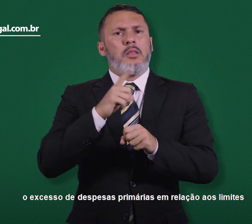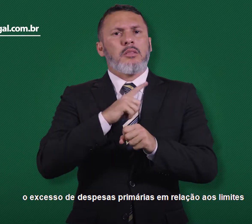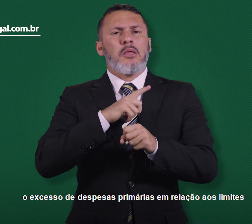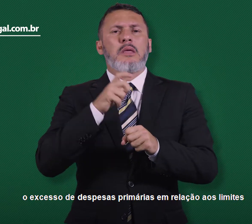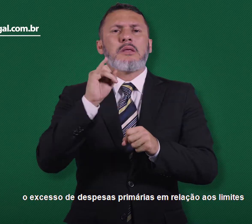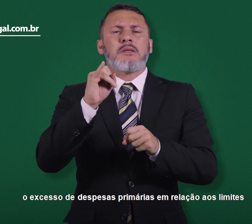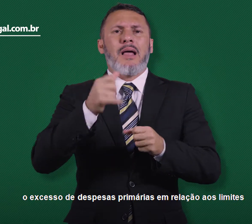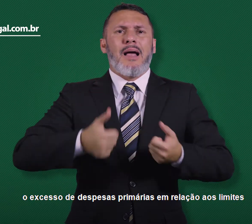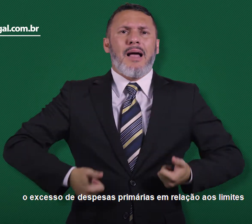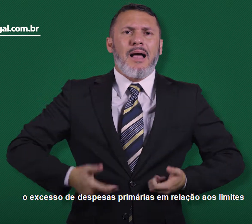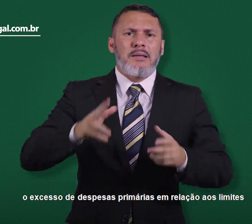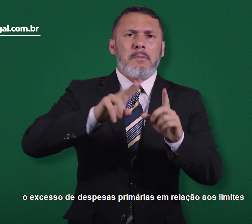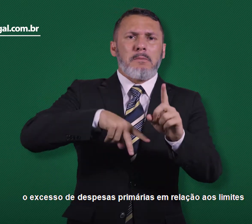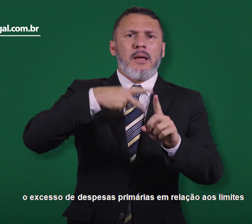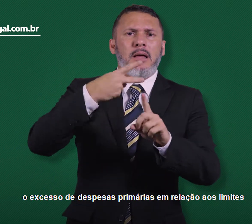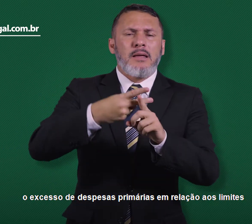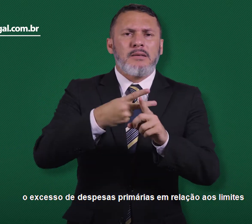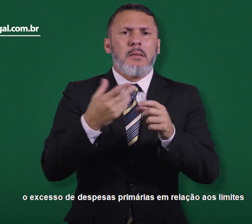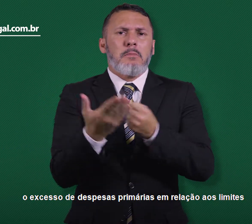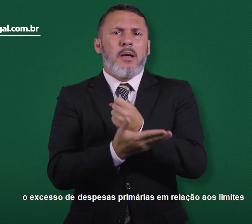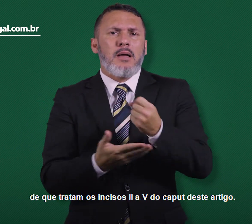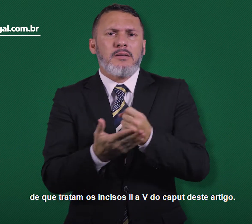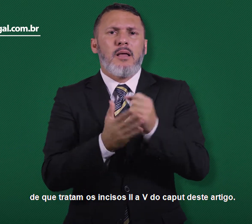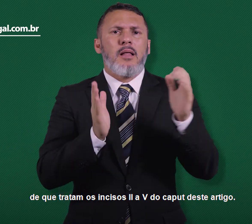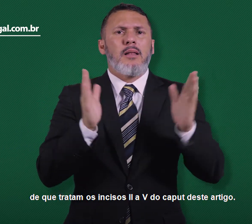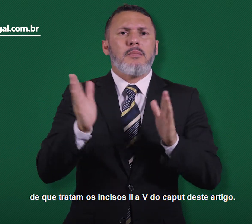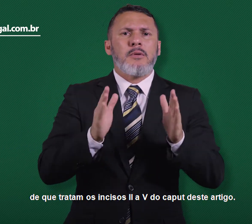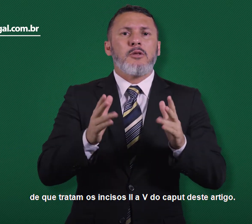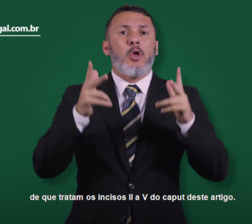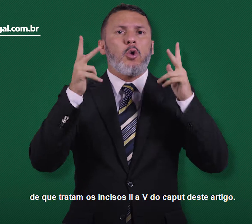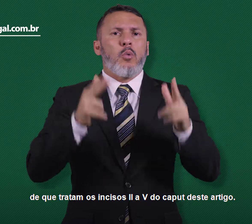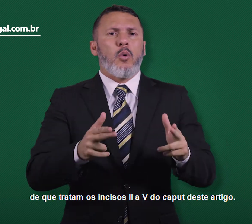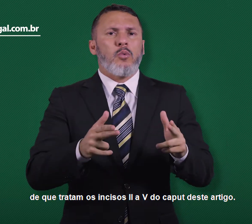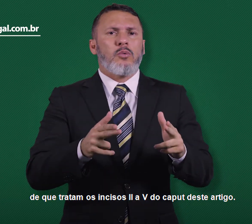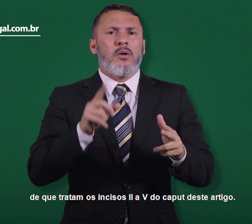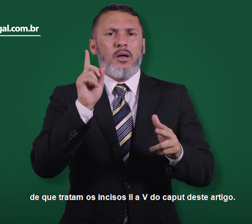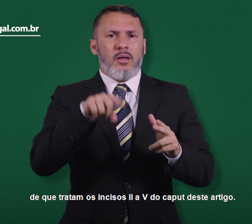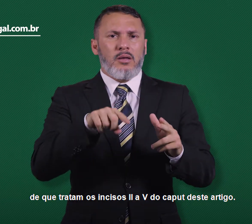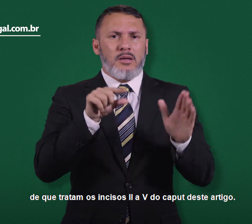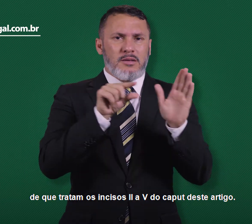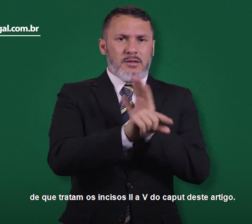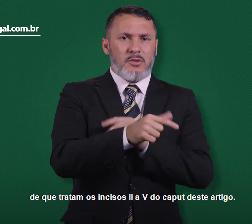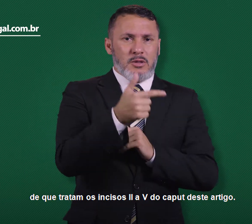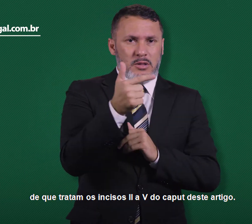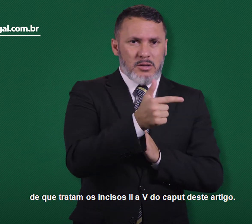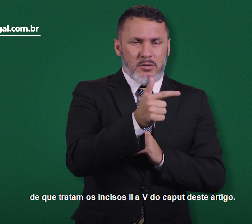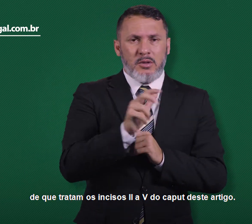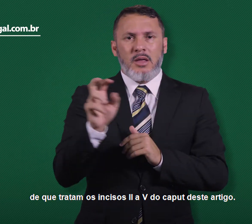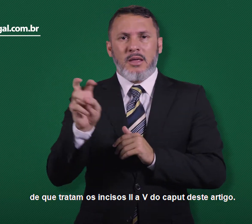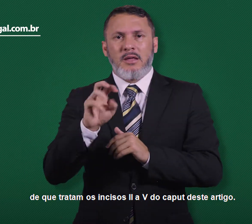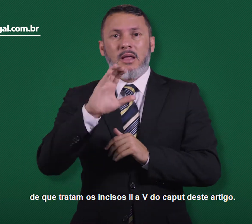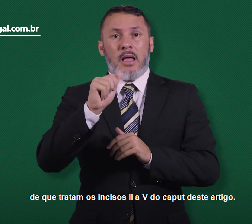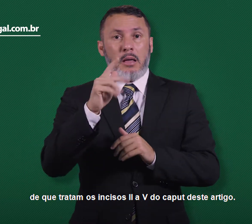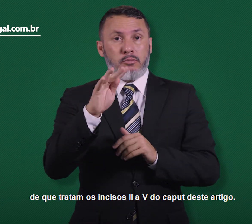despesas primárias em relação aos limites de que tratam os incisos 2º ao 5º do caput deste